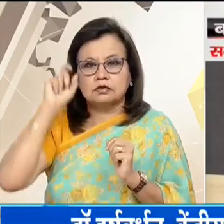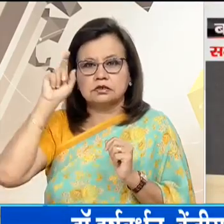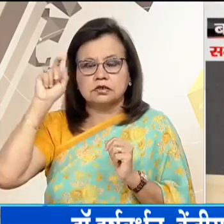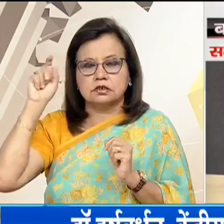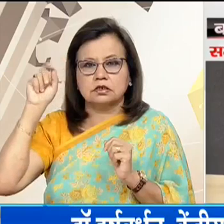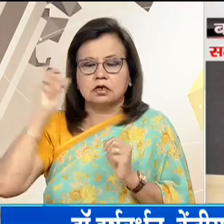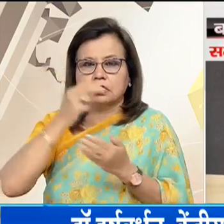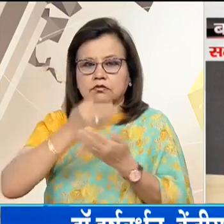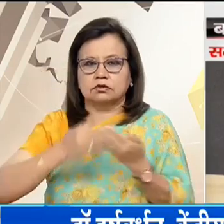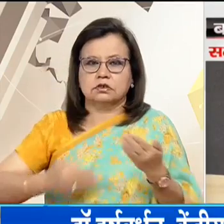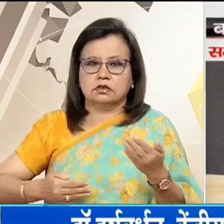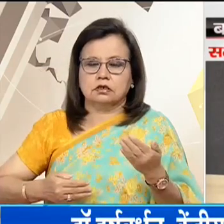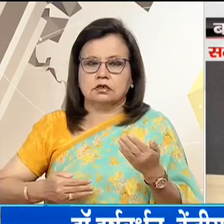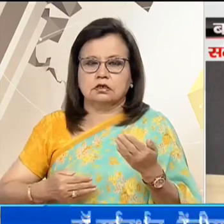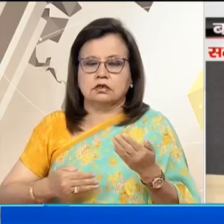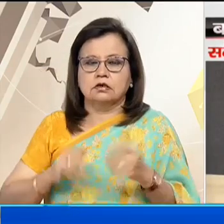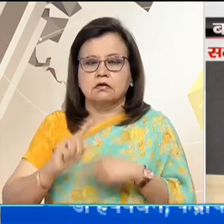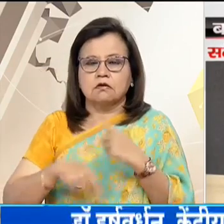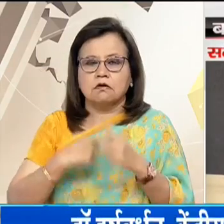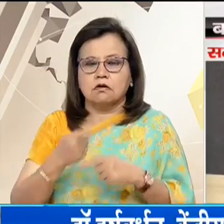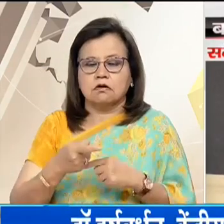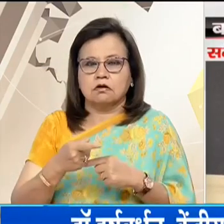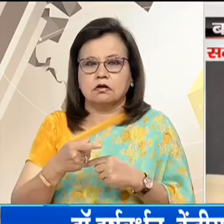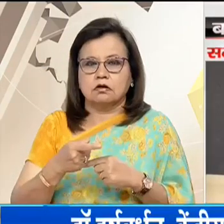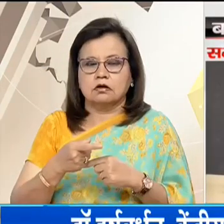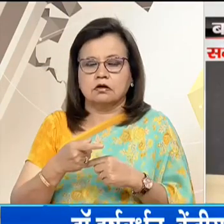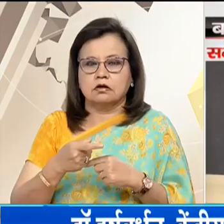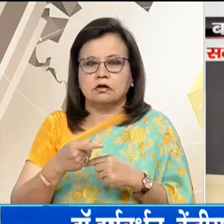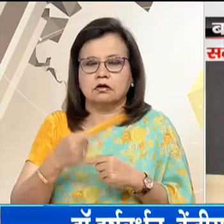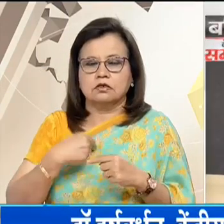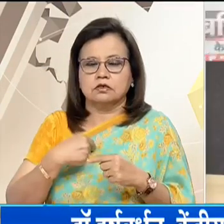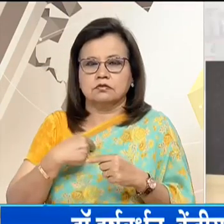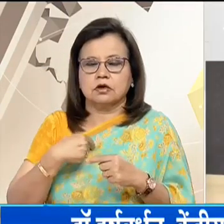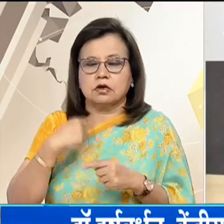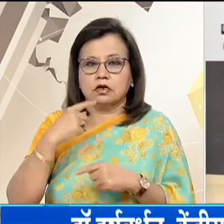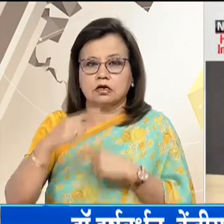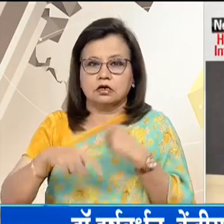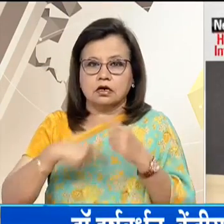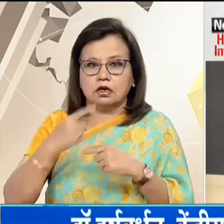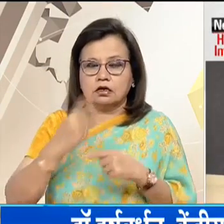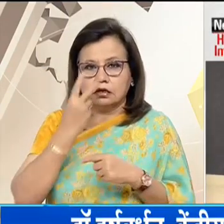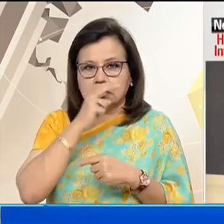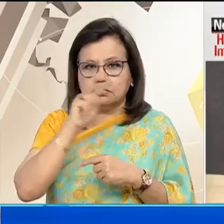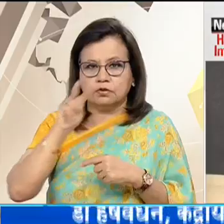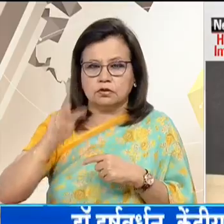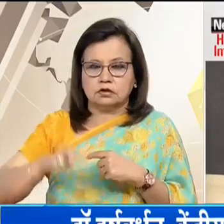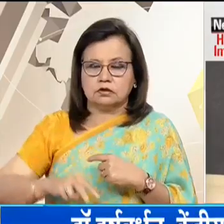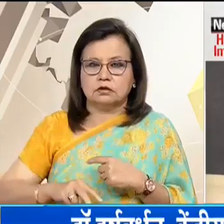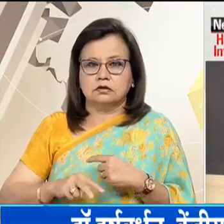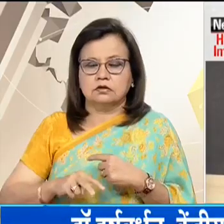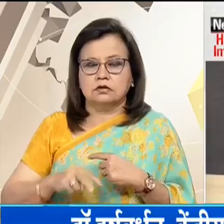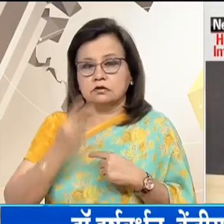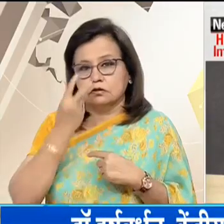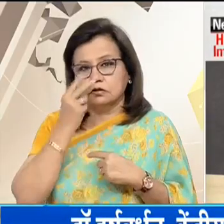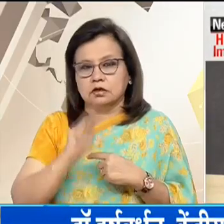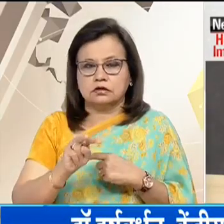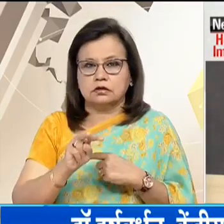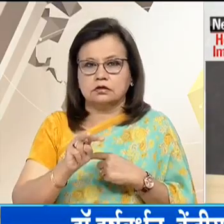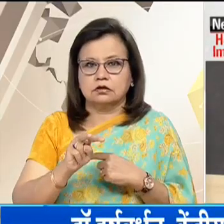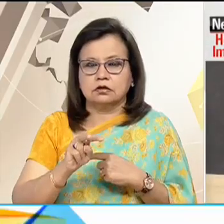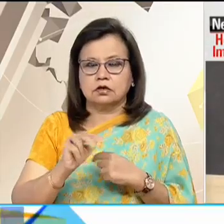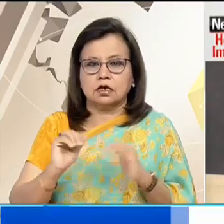है और जब मैं डेली रिव्यू करता हूं तो देखता हूं कि